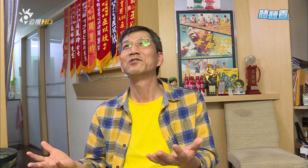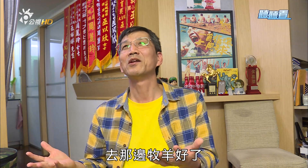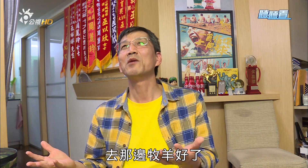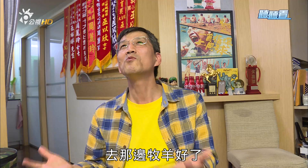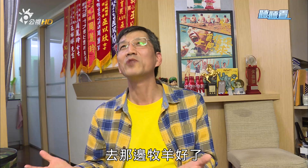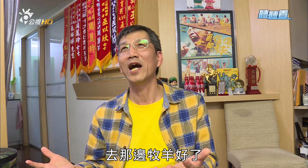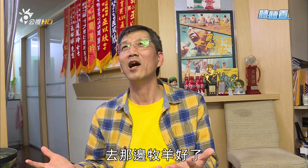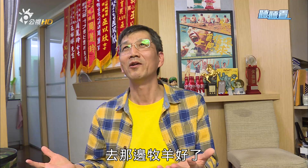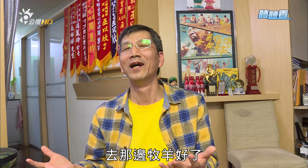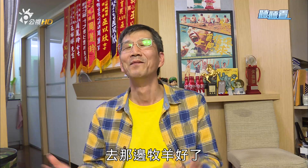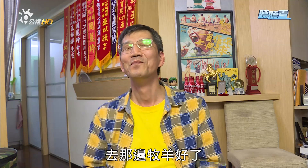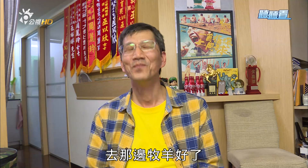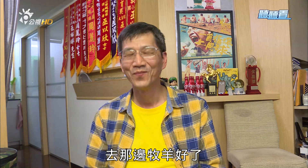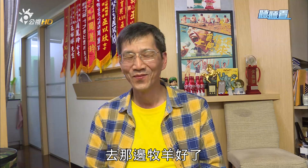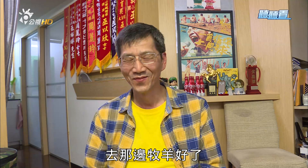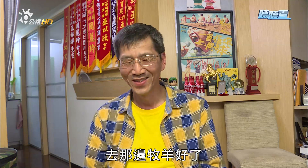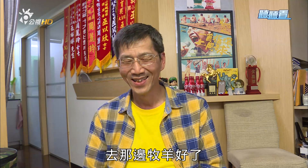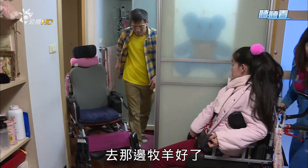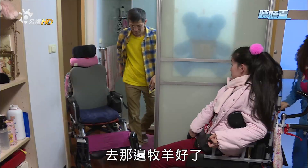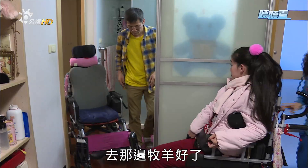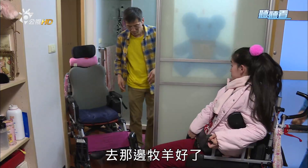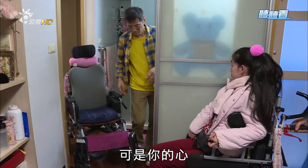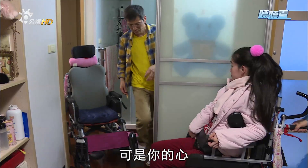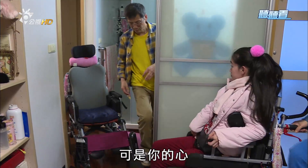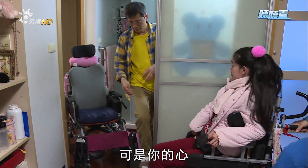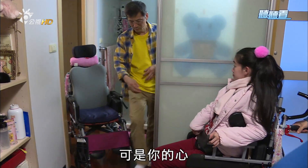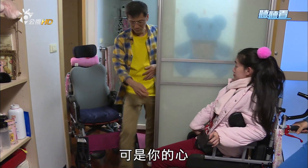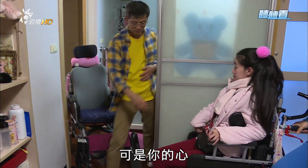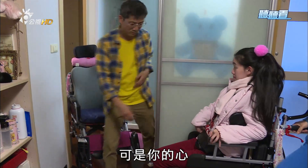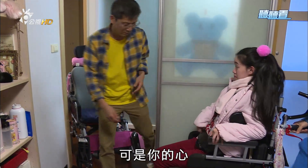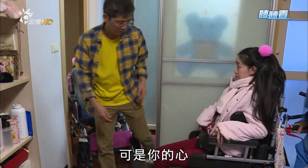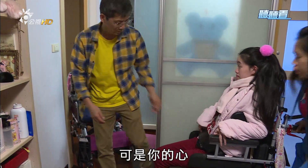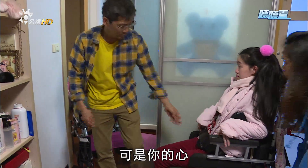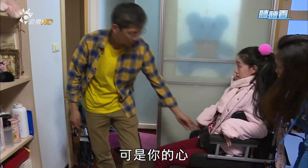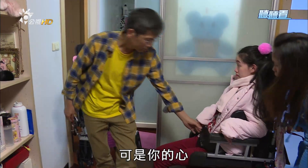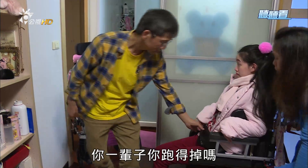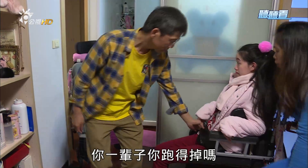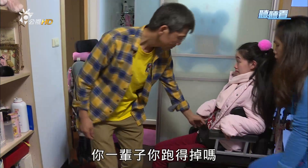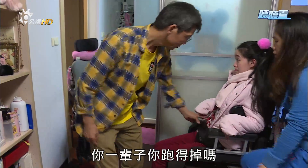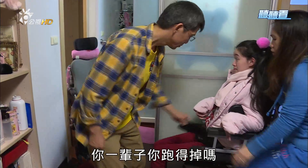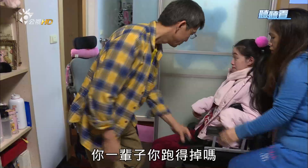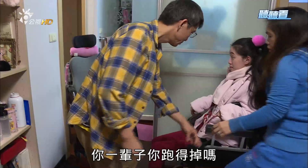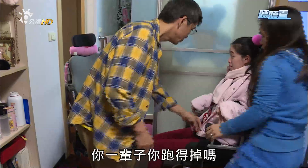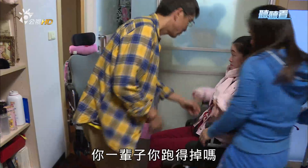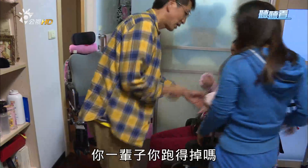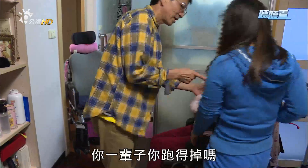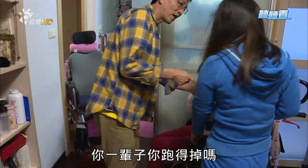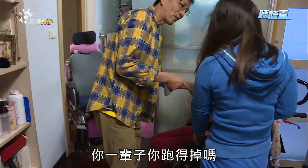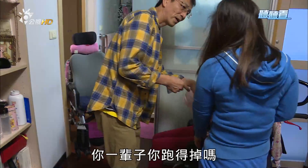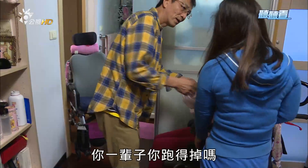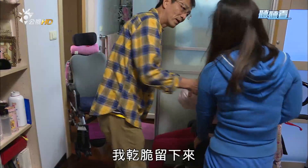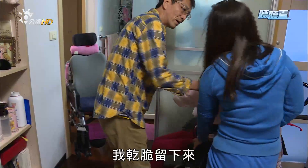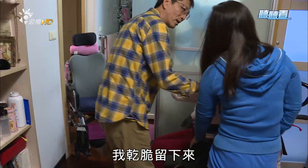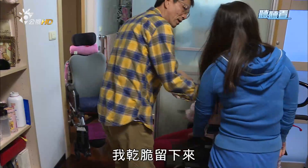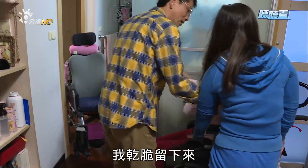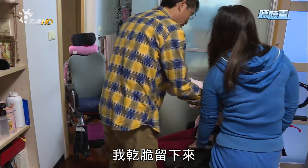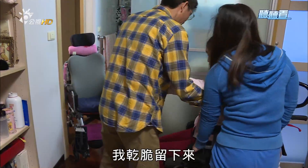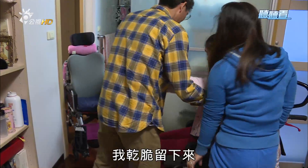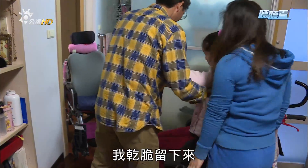去那边牧羊好了。可是你的心，你一辈子你跑得掉吗？我干脆留下来勇